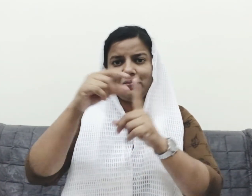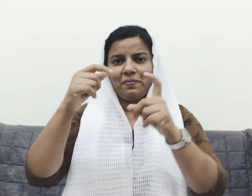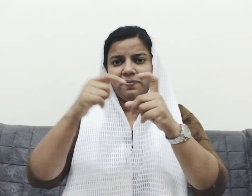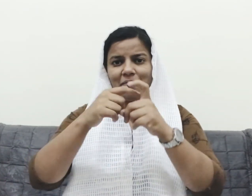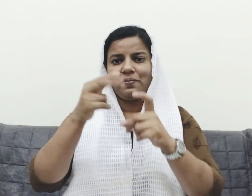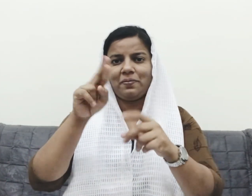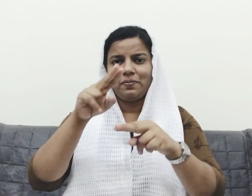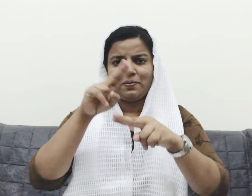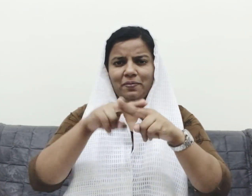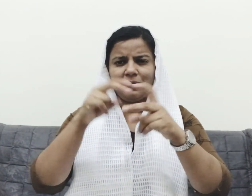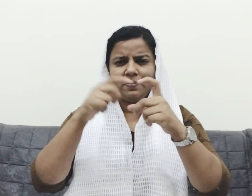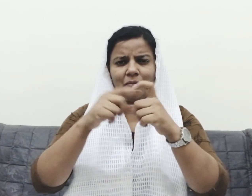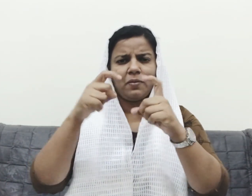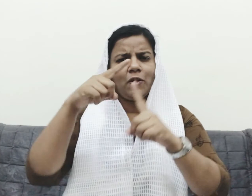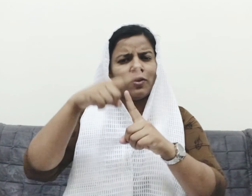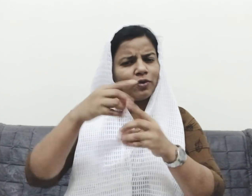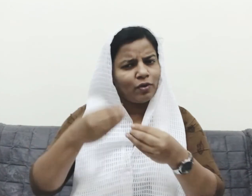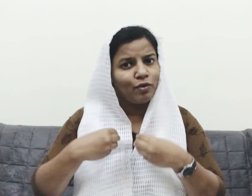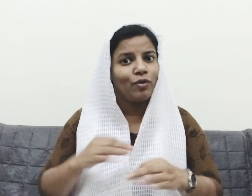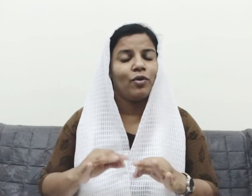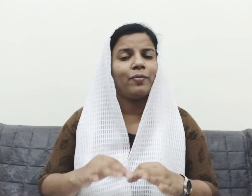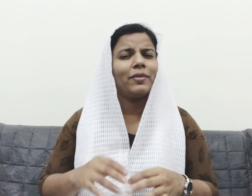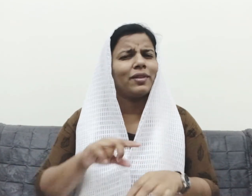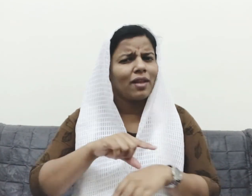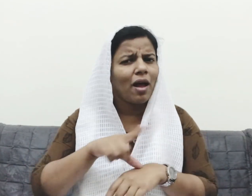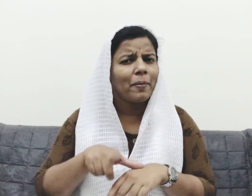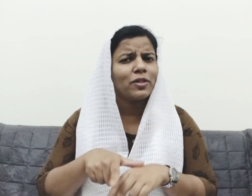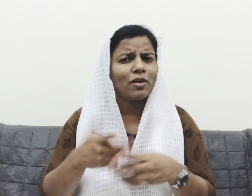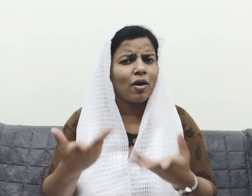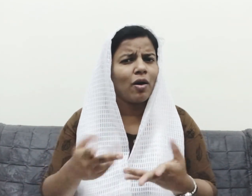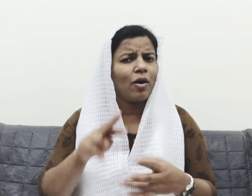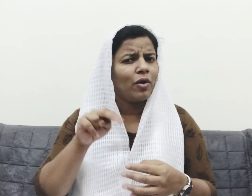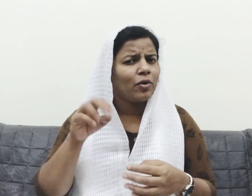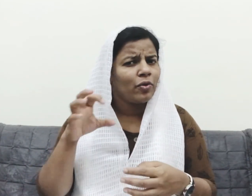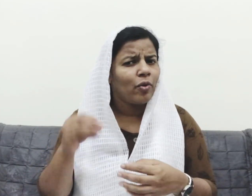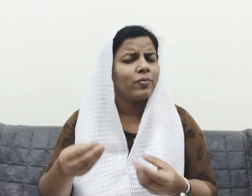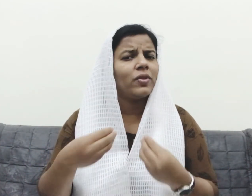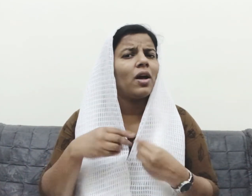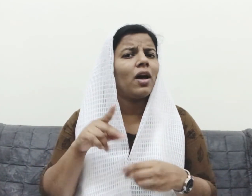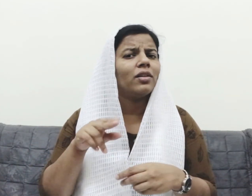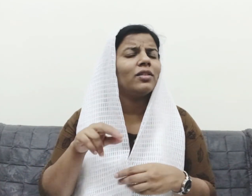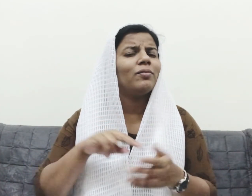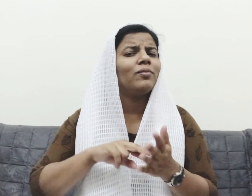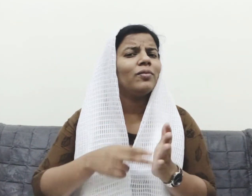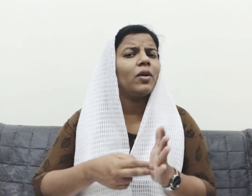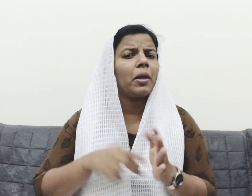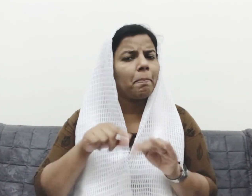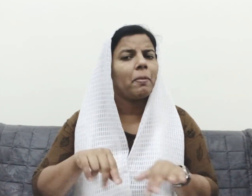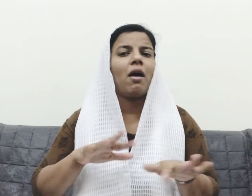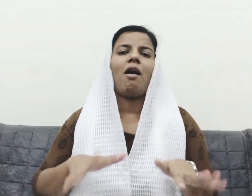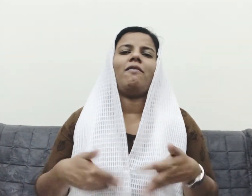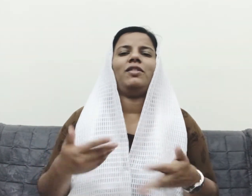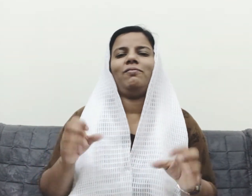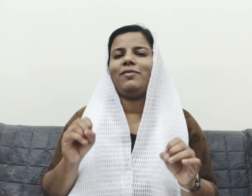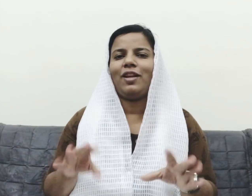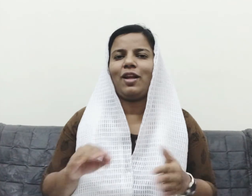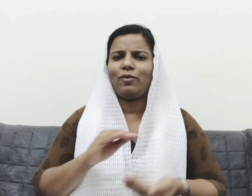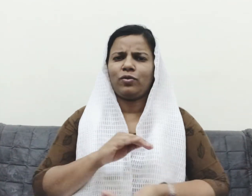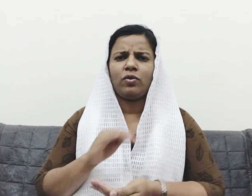തരും. എന്തെങ്കിലും താമസിച്ചാൽ, എന്തെങ്കിലും അപ്പോൾ നോ പറഞ്ഞാൽ അതിൻ്റെ അർത്ഥം അത് നമുക്ക് ആവശ്യമില്ലാത്തത്. നമ്മൾ നമ്മുടെ കുഞ്ഞുങ്ങളോട് നോ